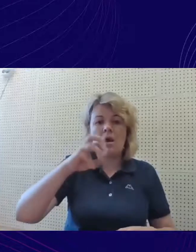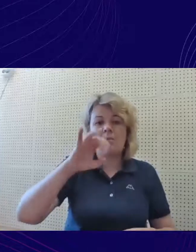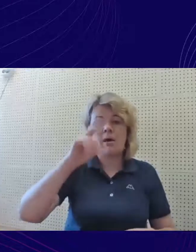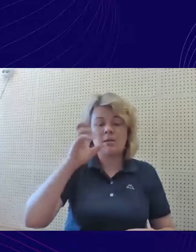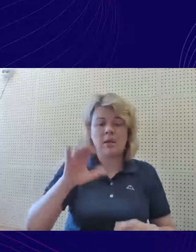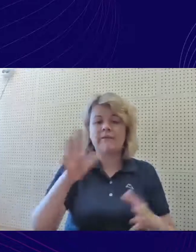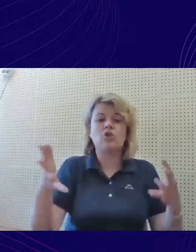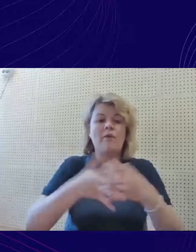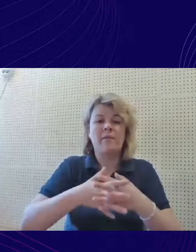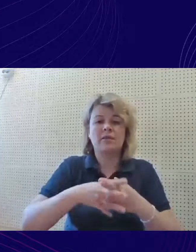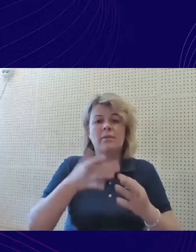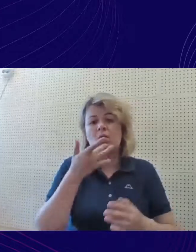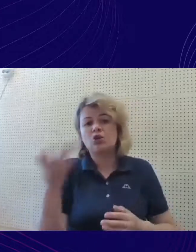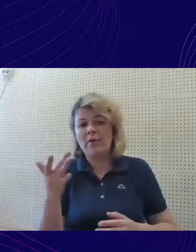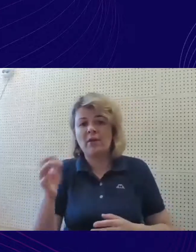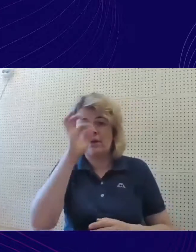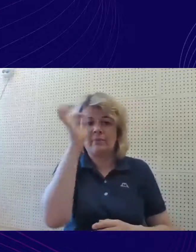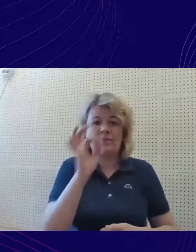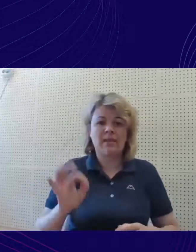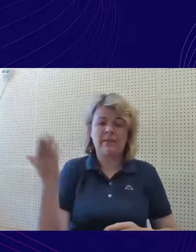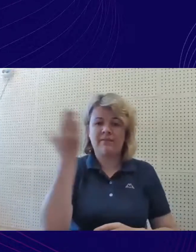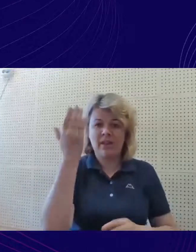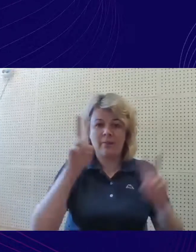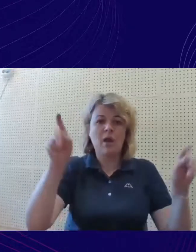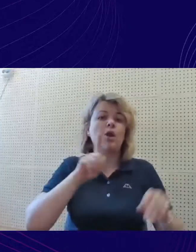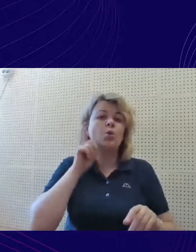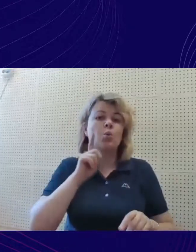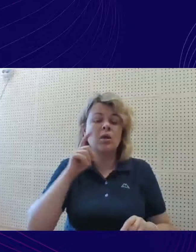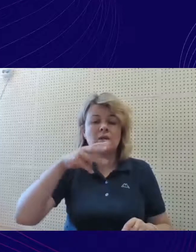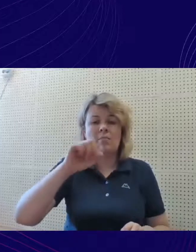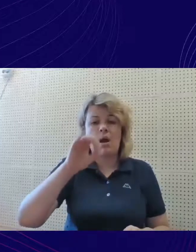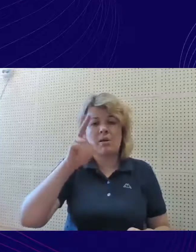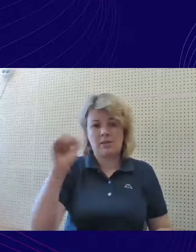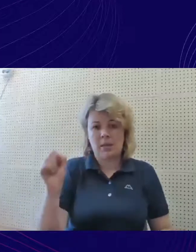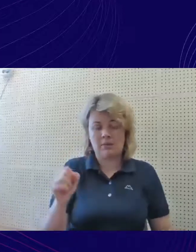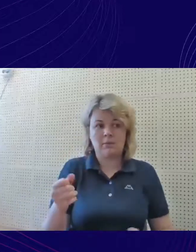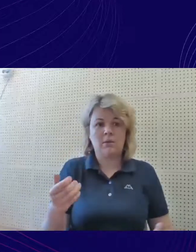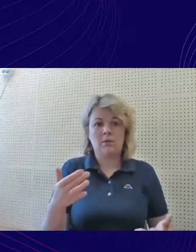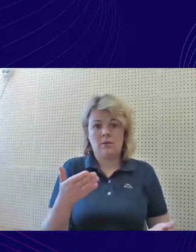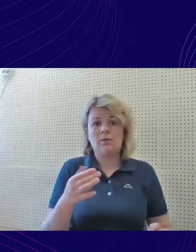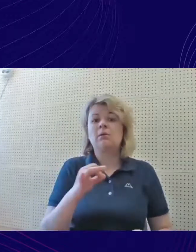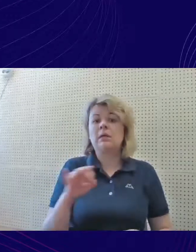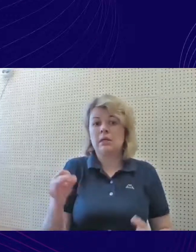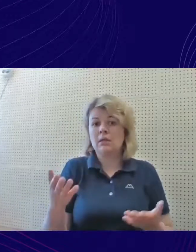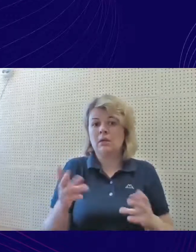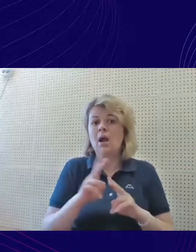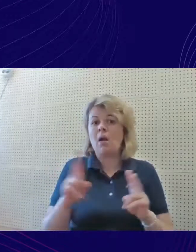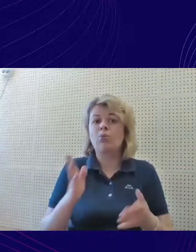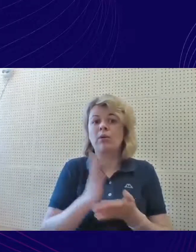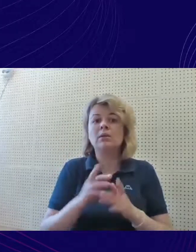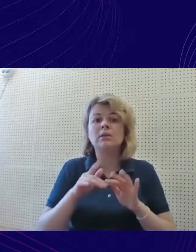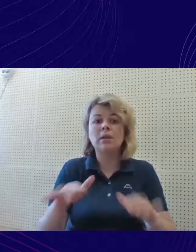советско-немецком фильме «Юность Маркса». Ну и как бы кому дело до